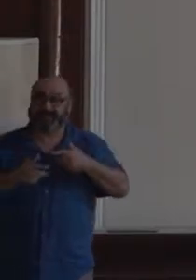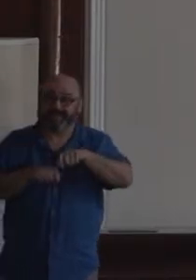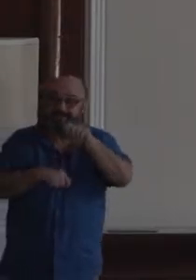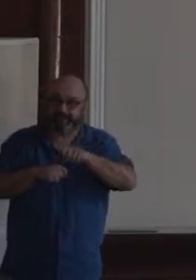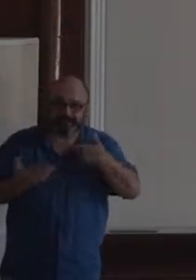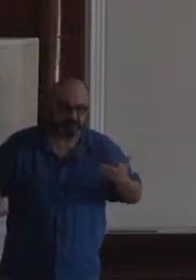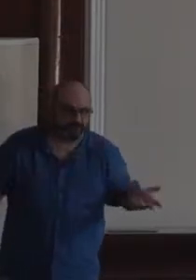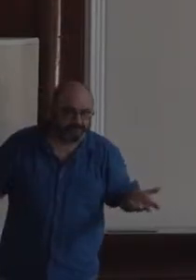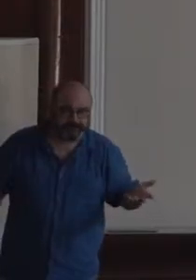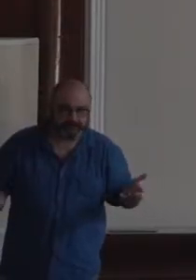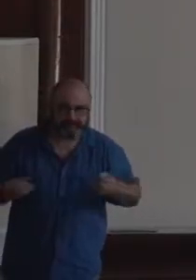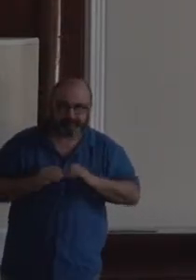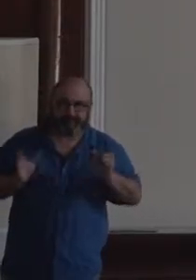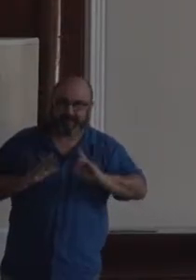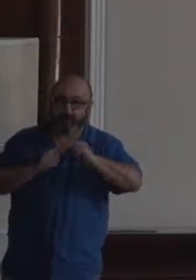pas déterministe.